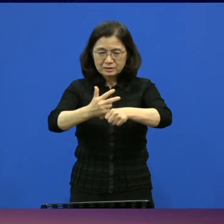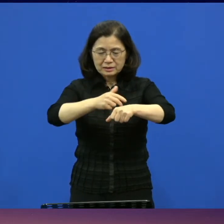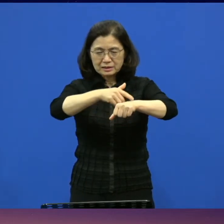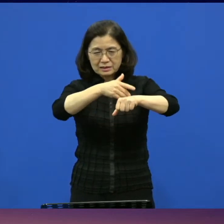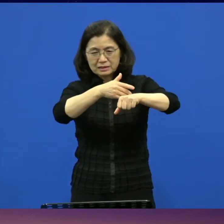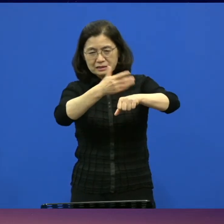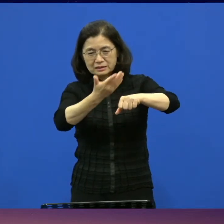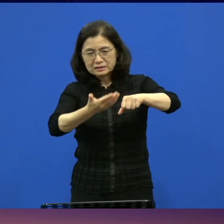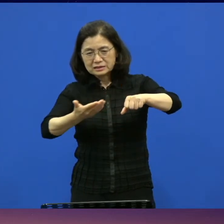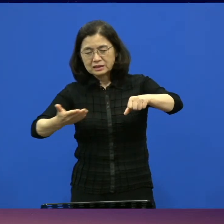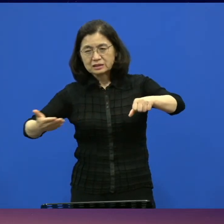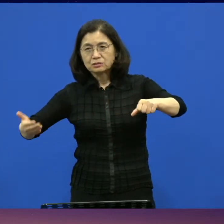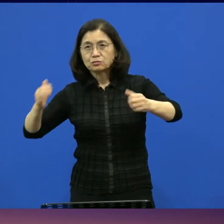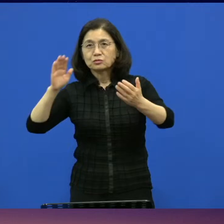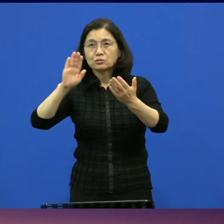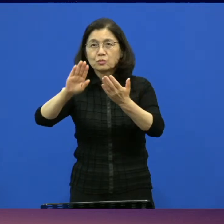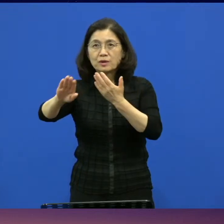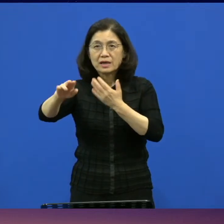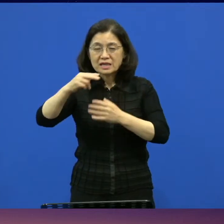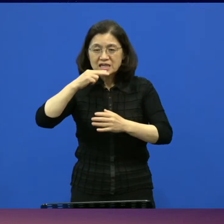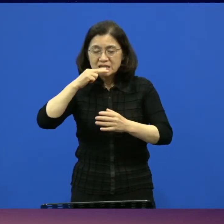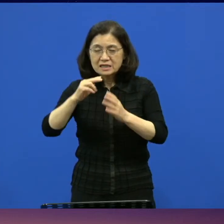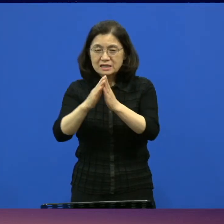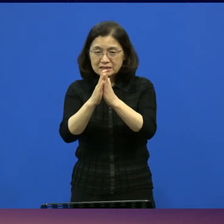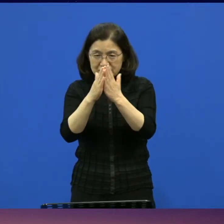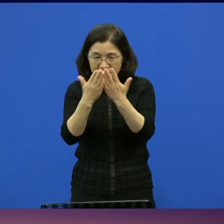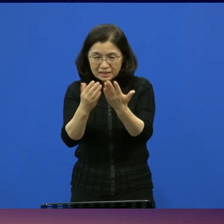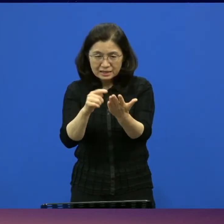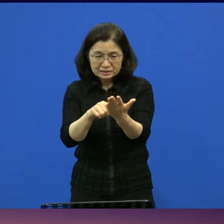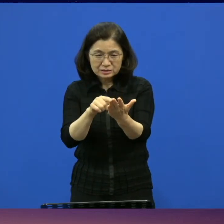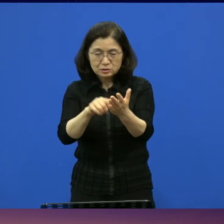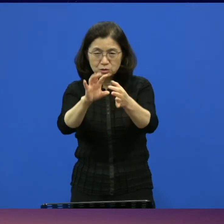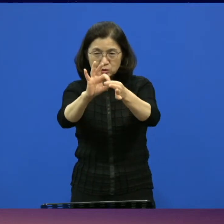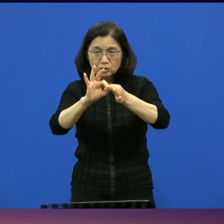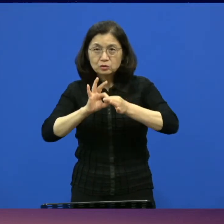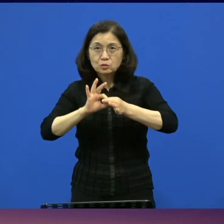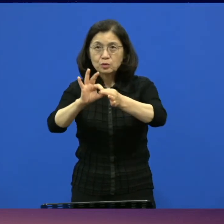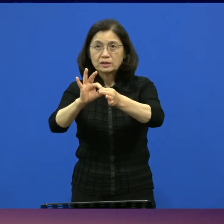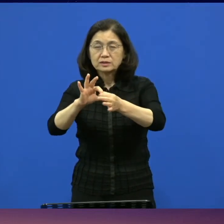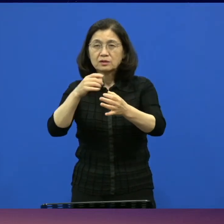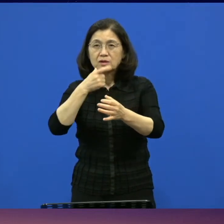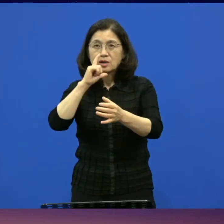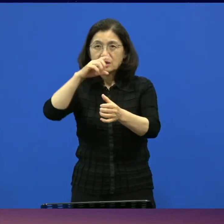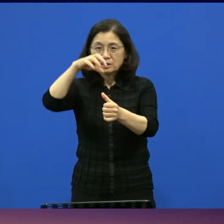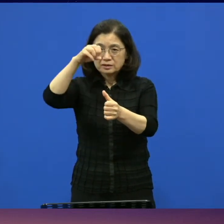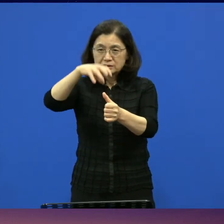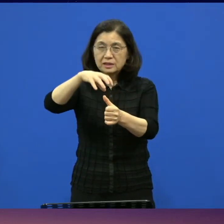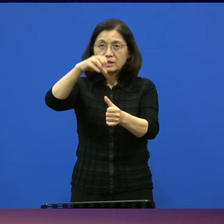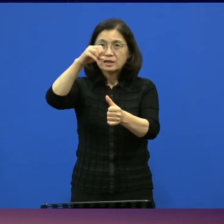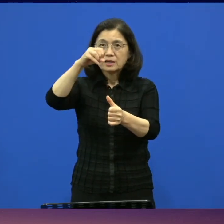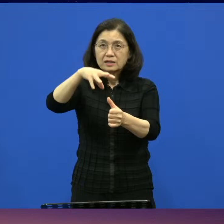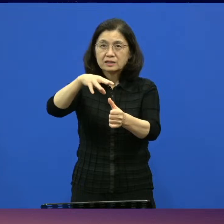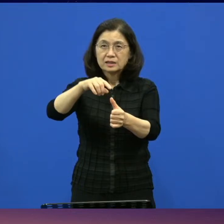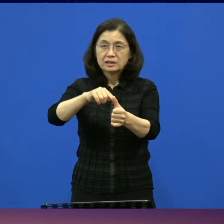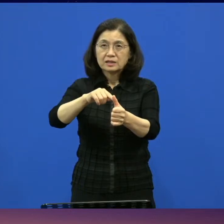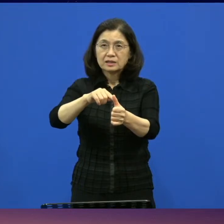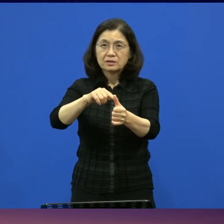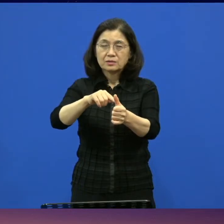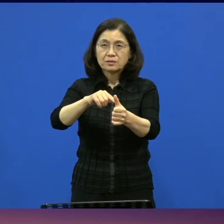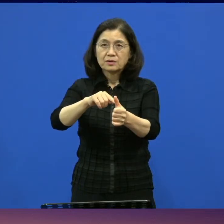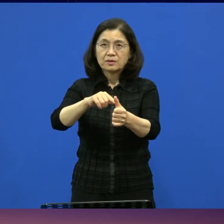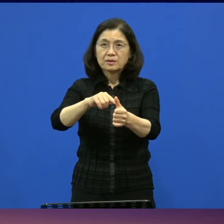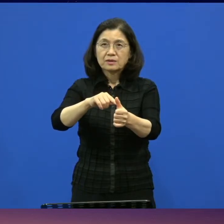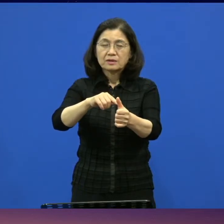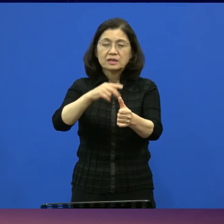이 이사야서를 가지고 세례 요한이 이제 이사야서를 인용해요. 그 인용하는